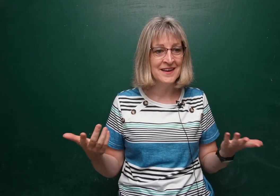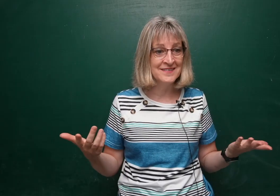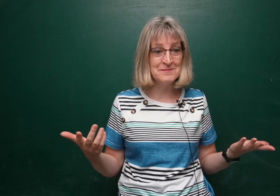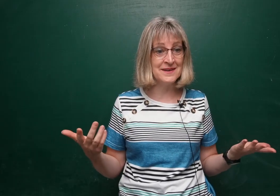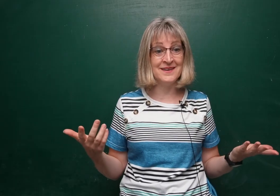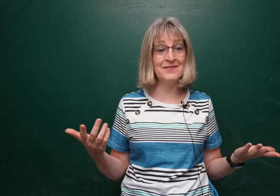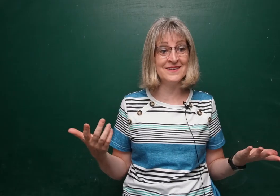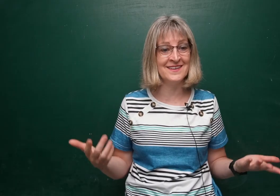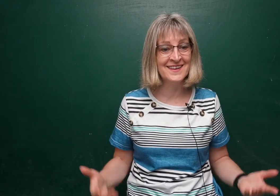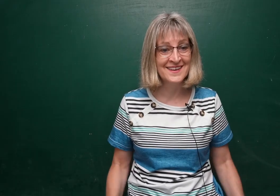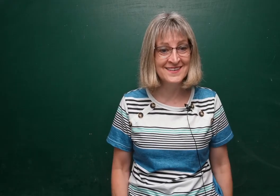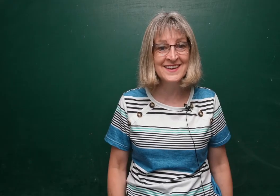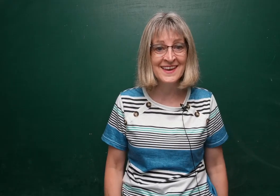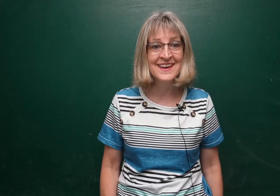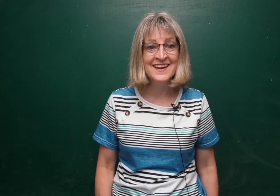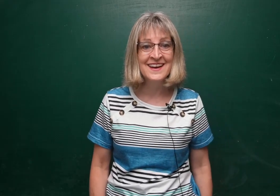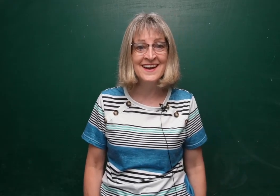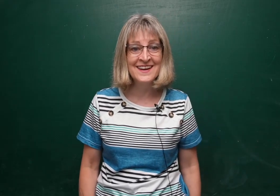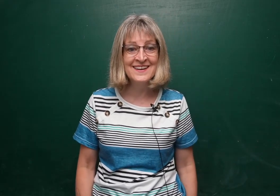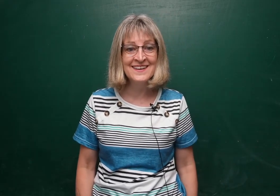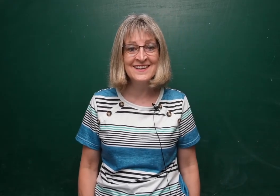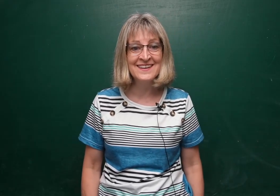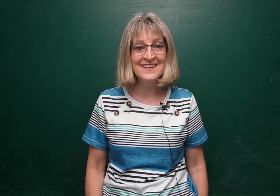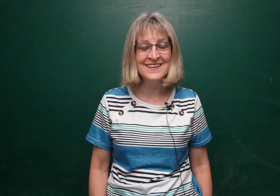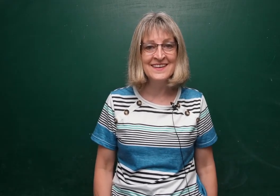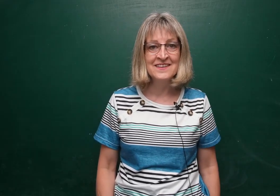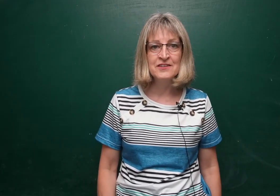C'est pas adéquat. Ok? Hein? Si je fais.